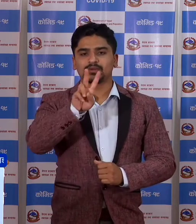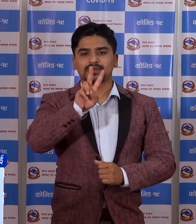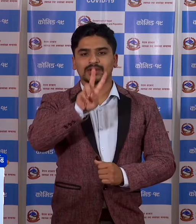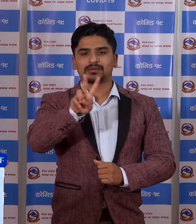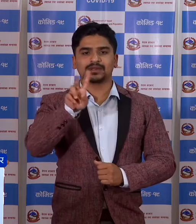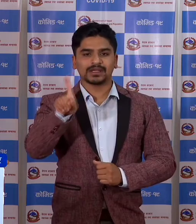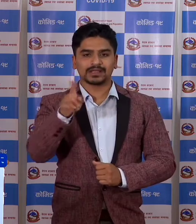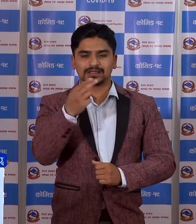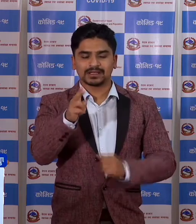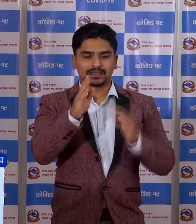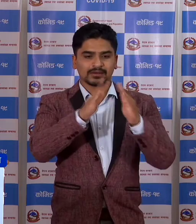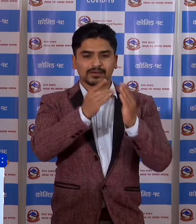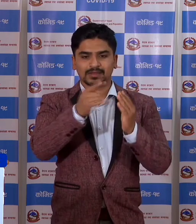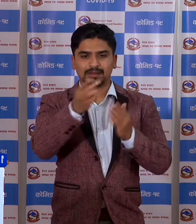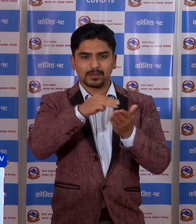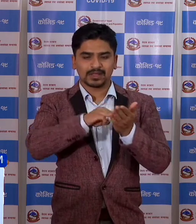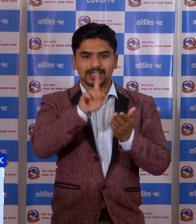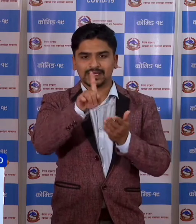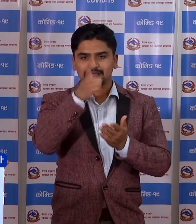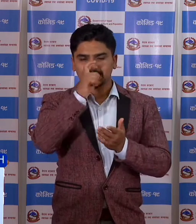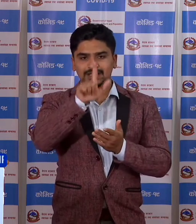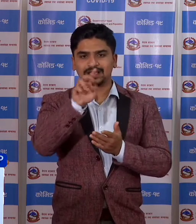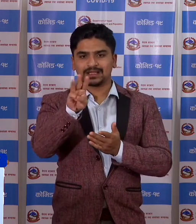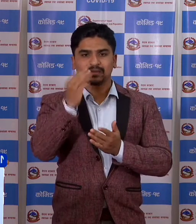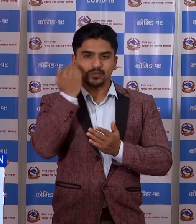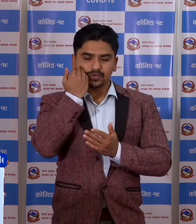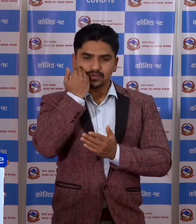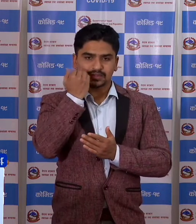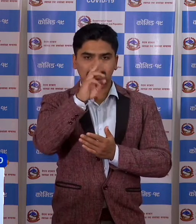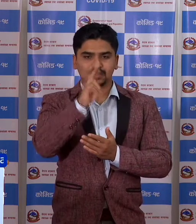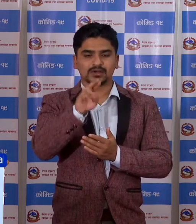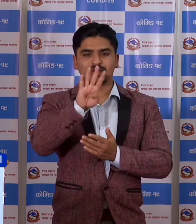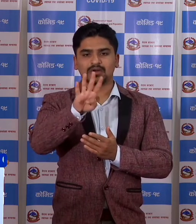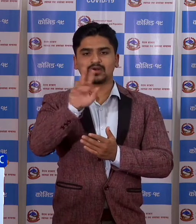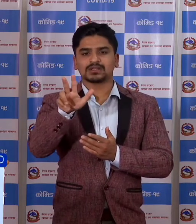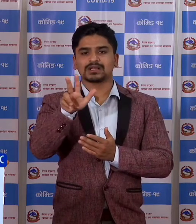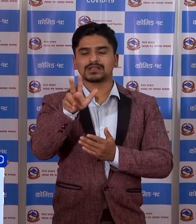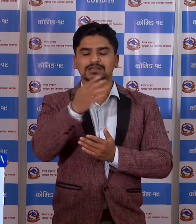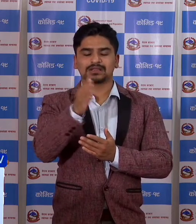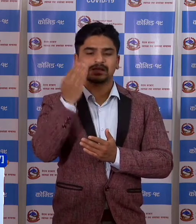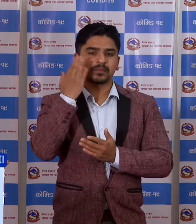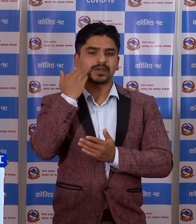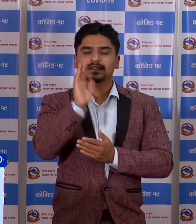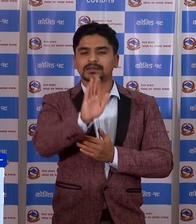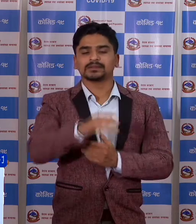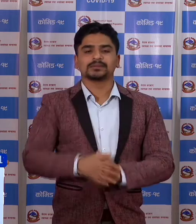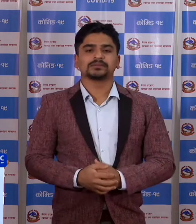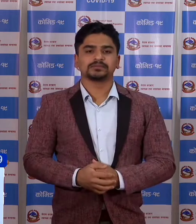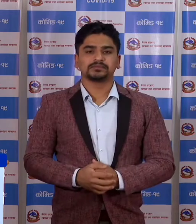221 जना डिस्चार्ज हुने व्यक्तिहरूमध्ये 173 जना पुरुषहरू र 48 जना महिलाहरू रहनुभएको छ।